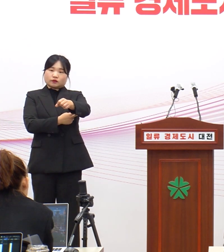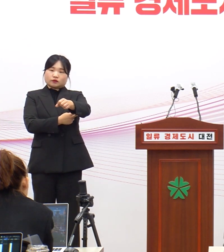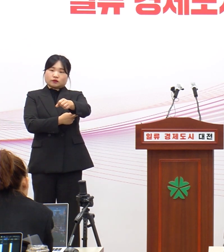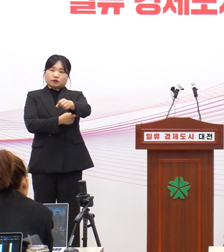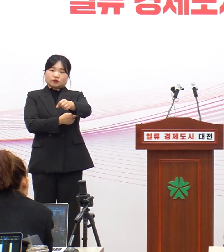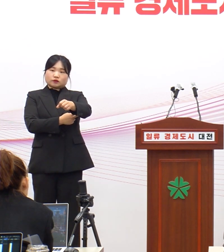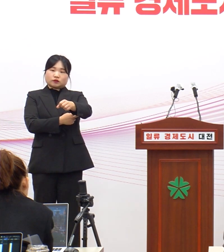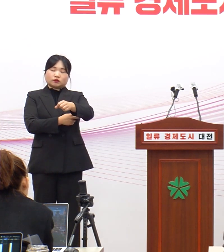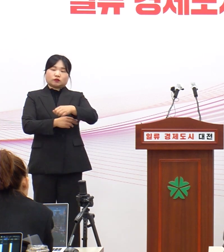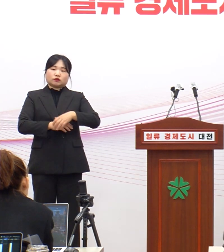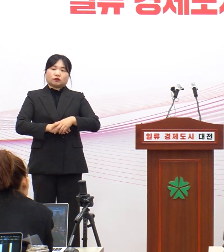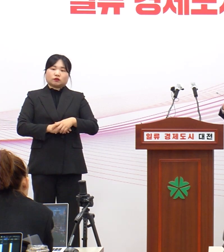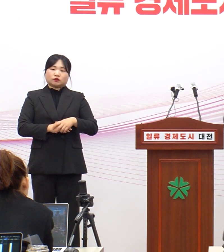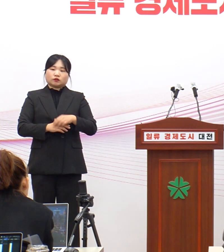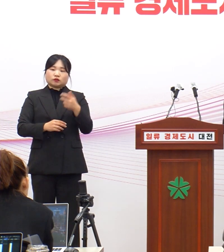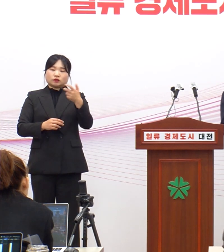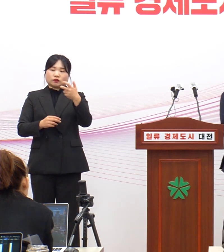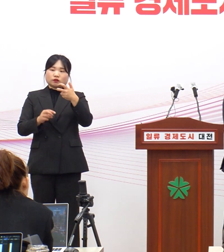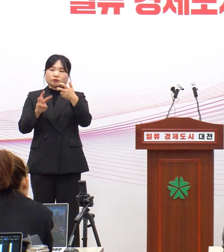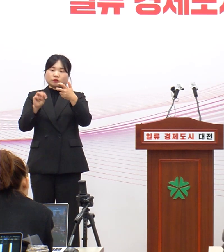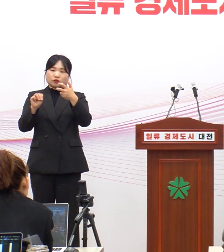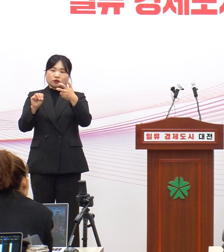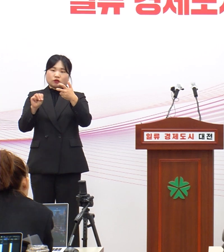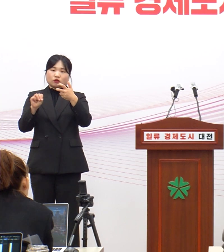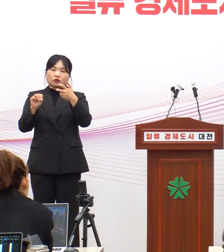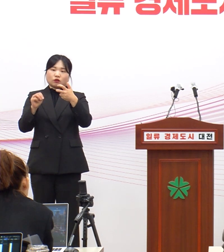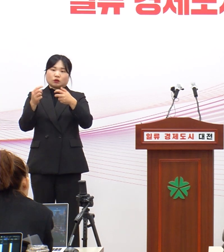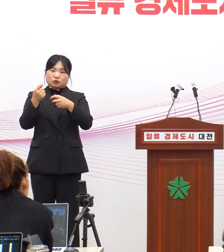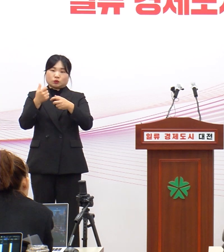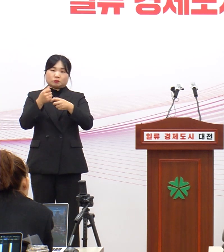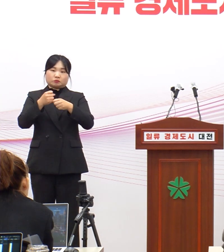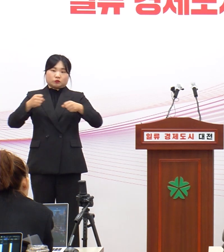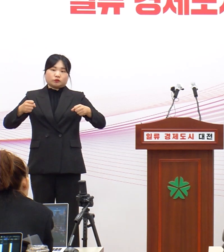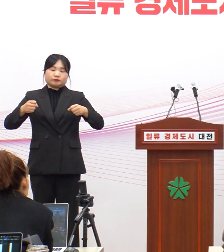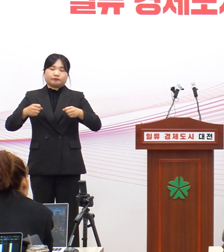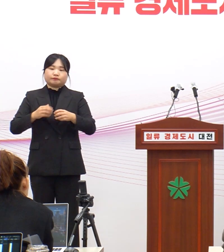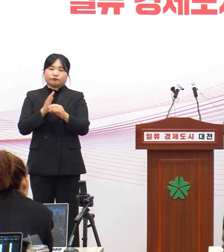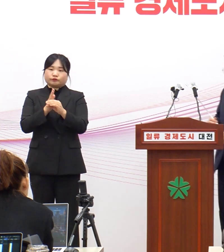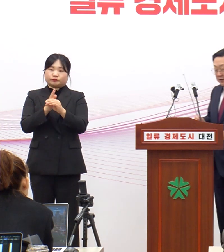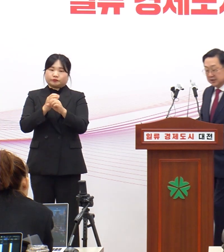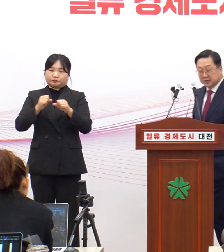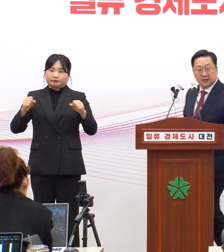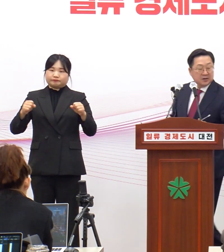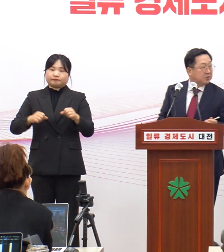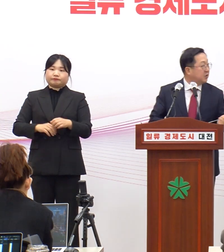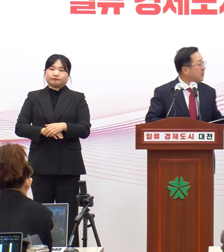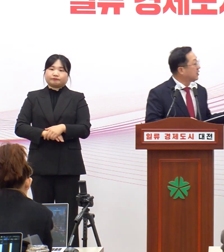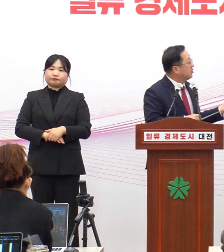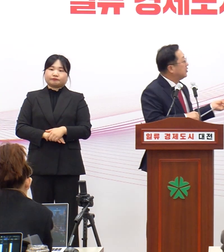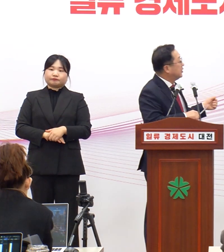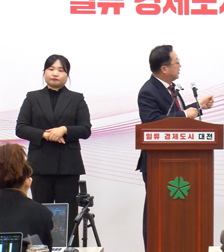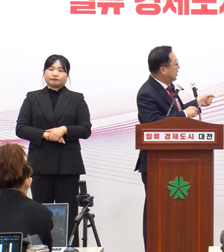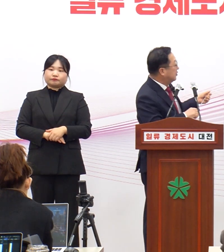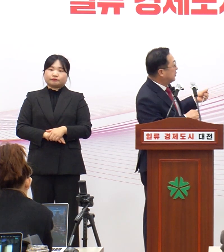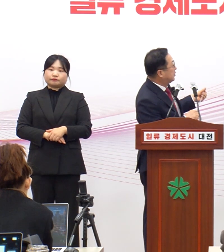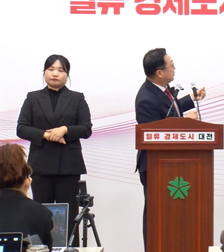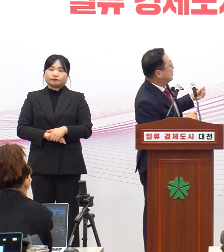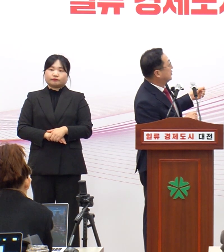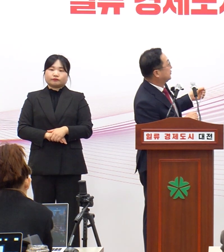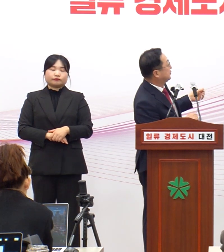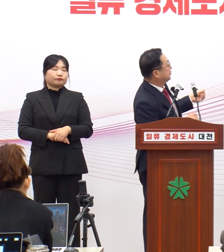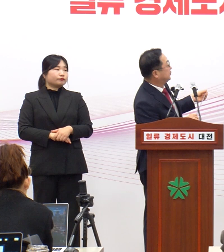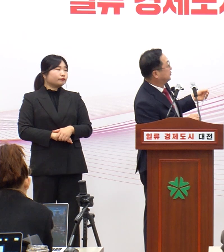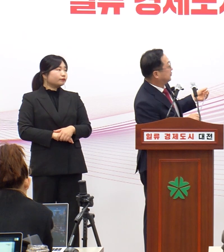받치는 요 각도 70m로 넓혔습니다. 중심 부분은. 그래서 좀 변화를 했고요. 다음